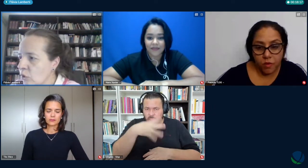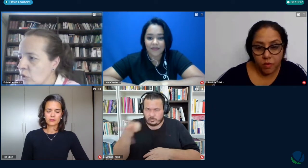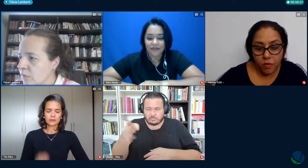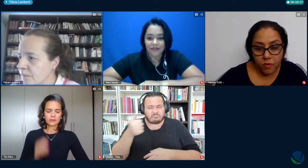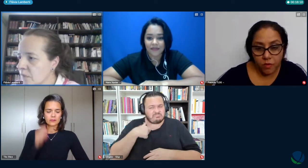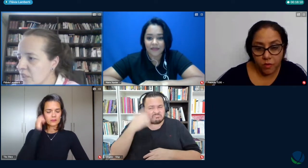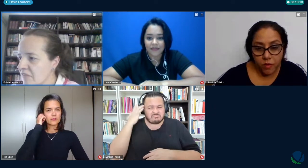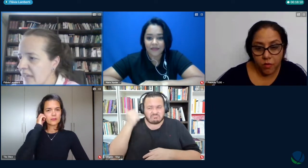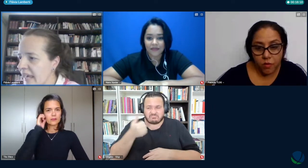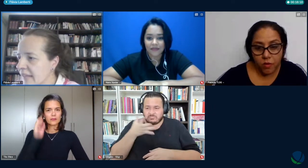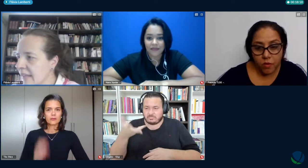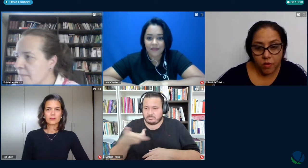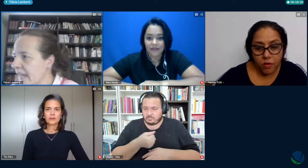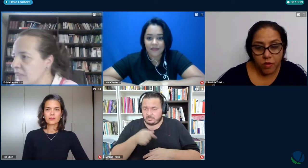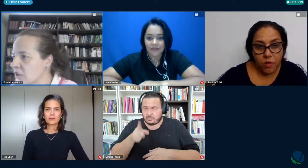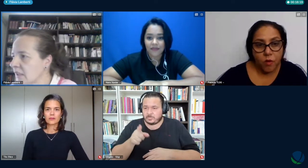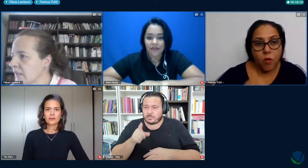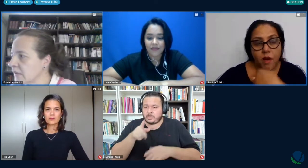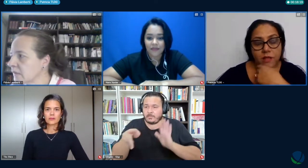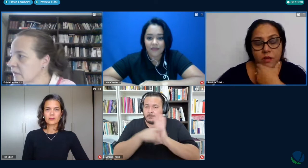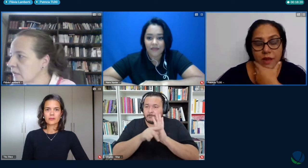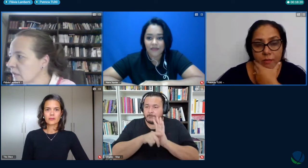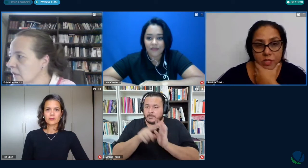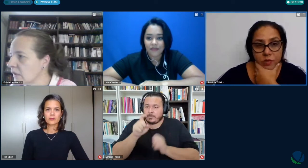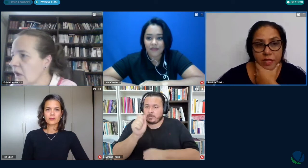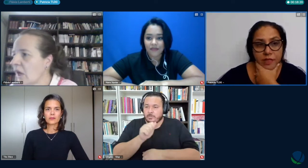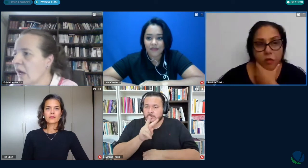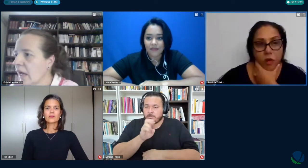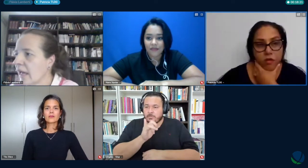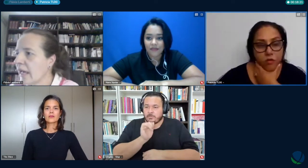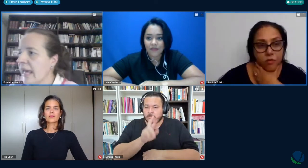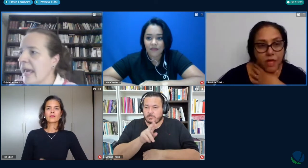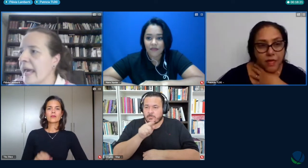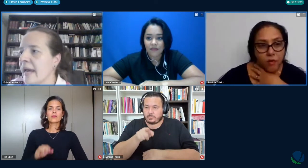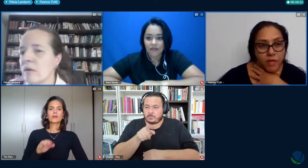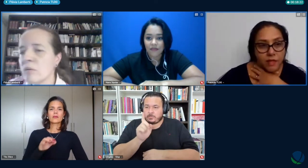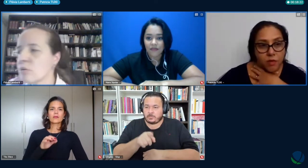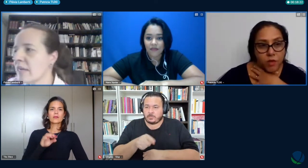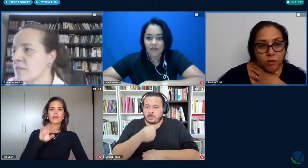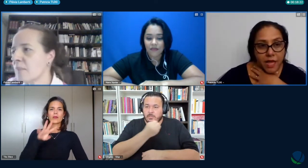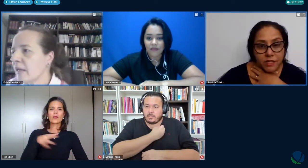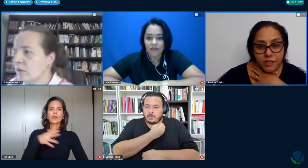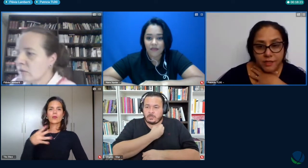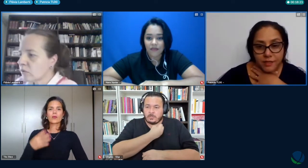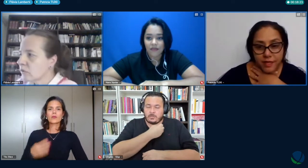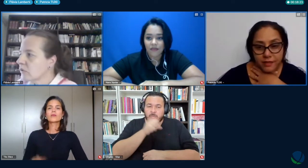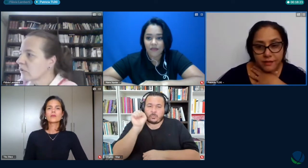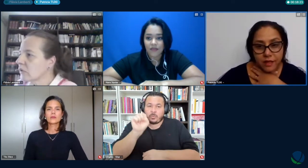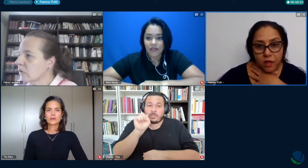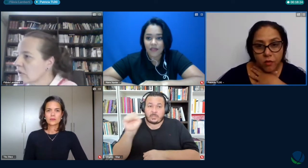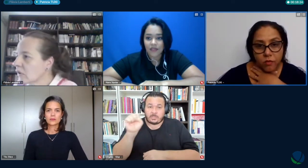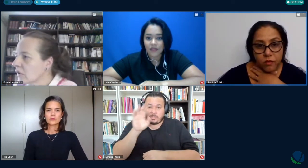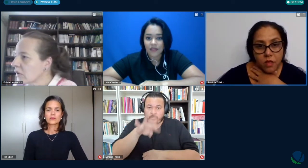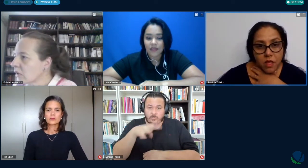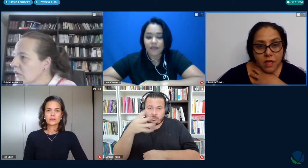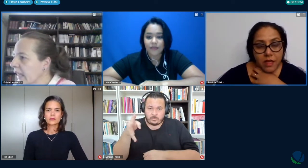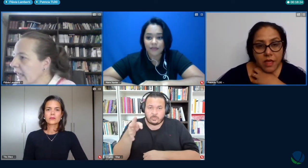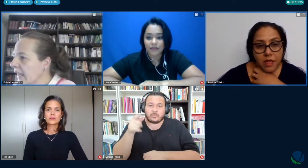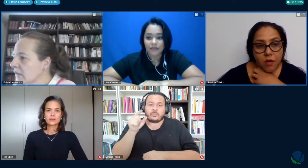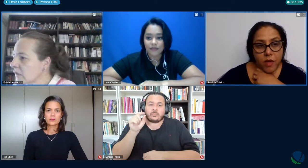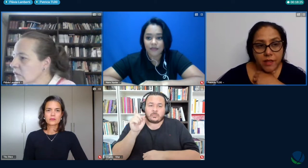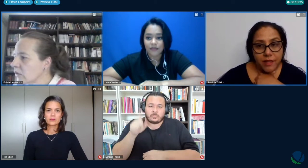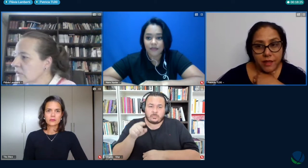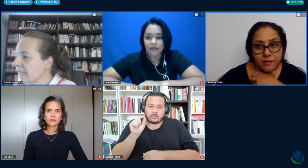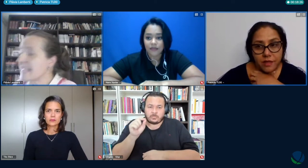Aquele do Xavier, na página... O quadro está na página 88. 88 na dissertação. É,